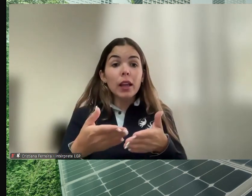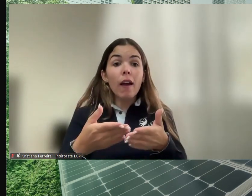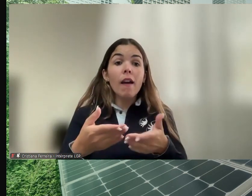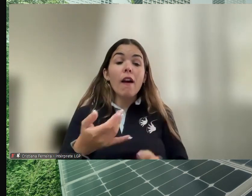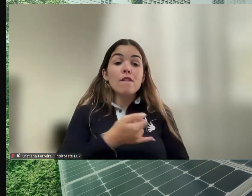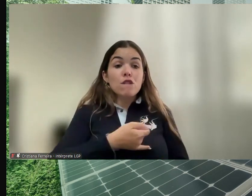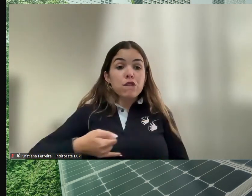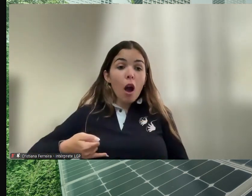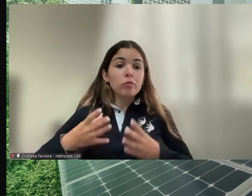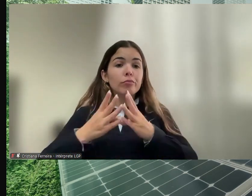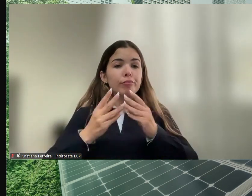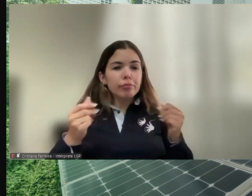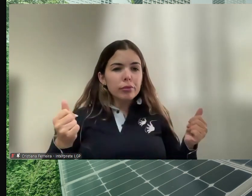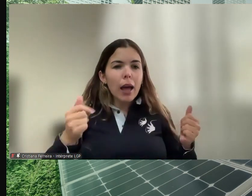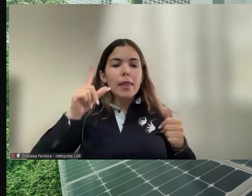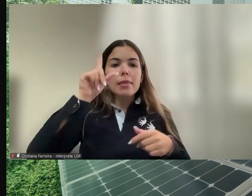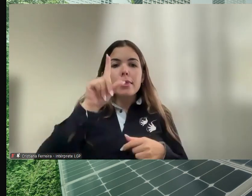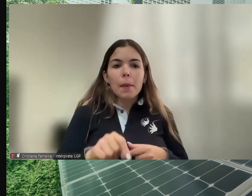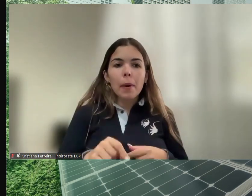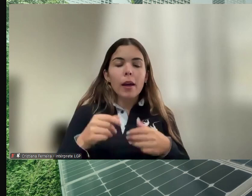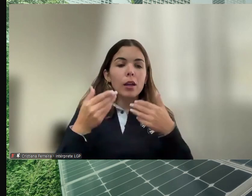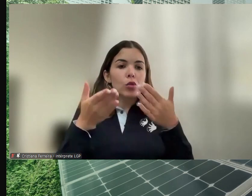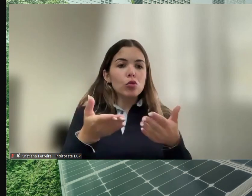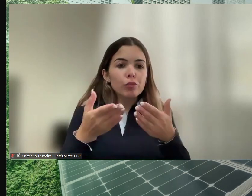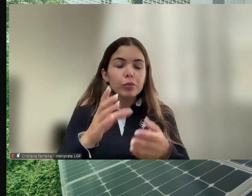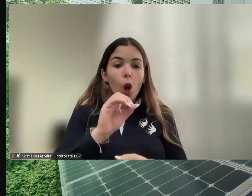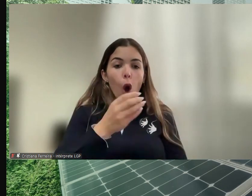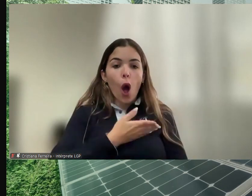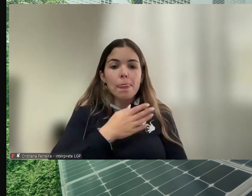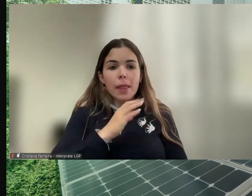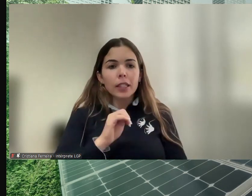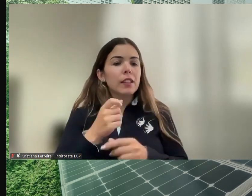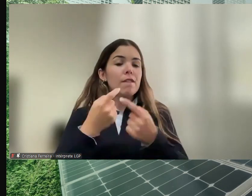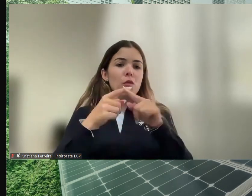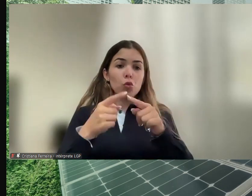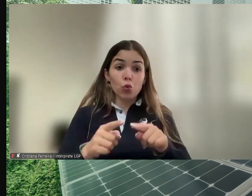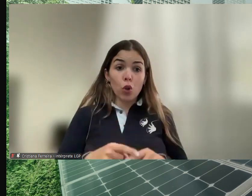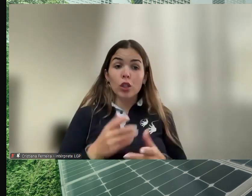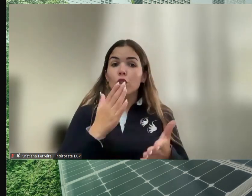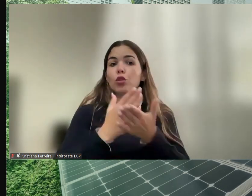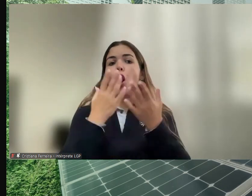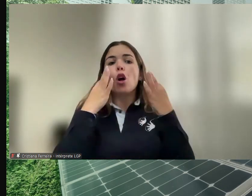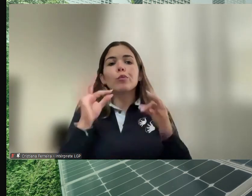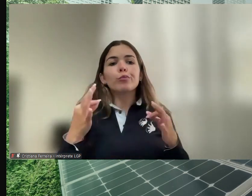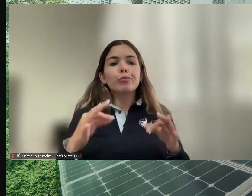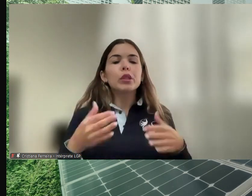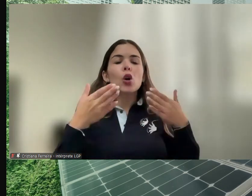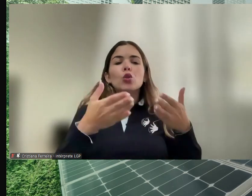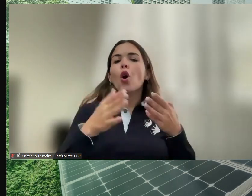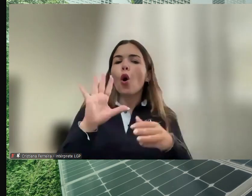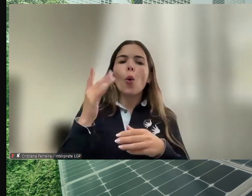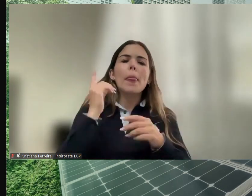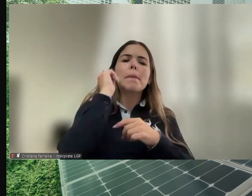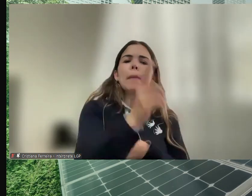saibamos que estamos a contribuir para uma série de ODS, não só aqueles clássicos que contribuímos quando mandamos